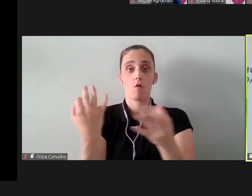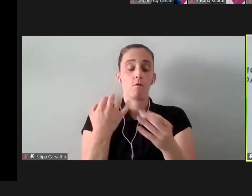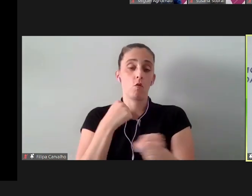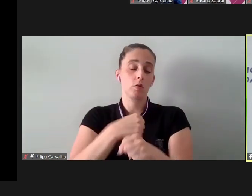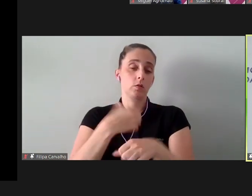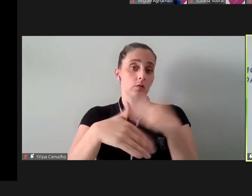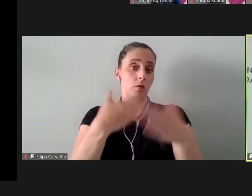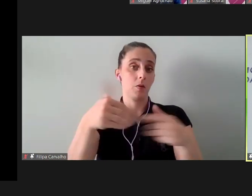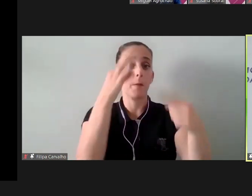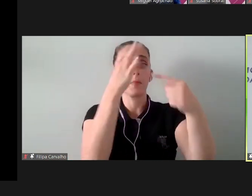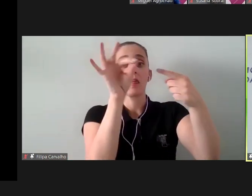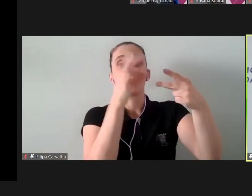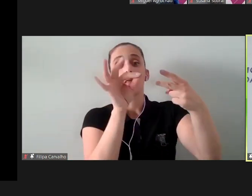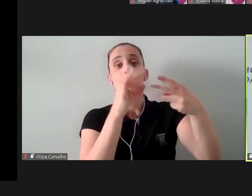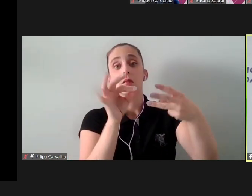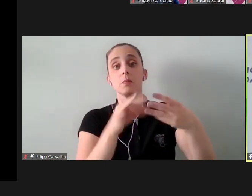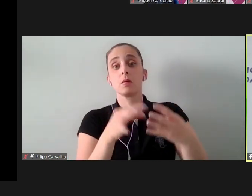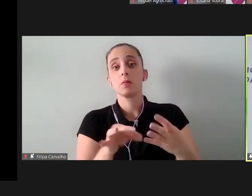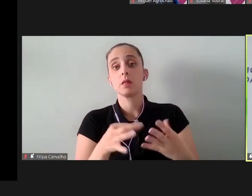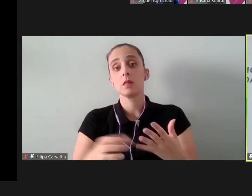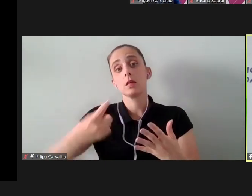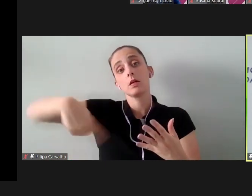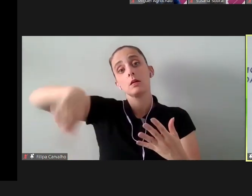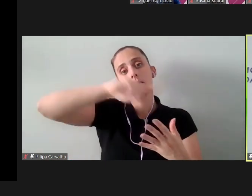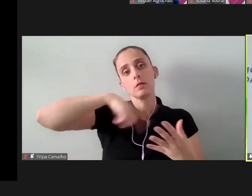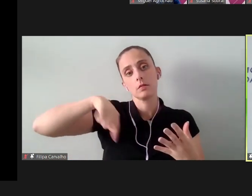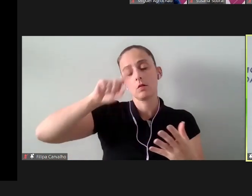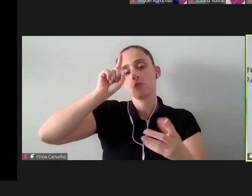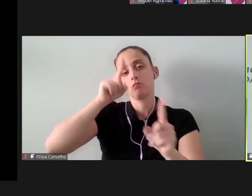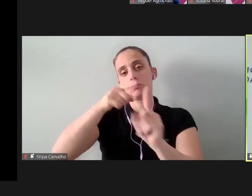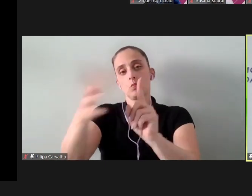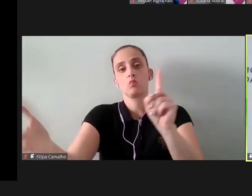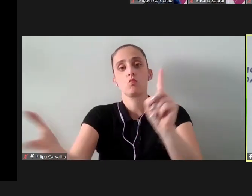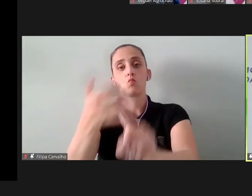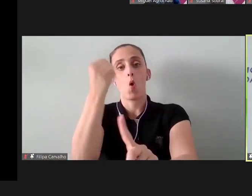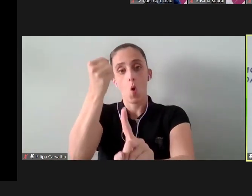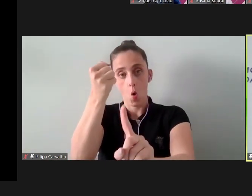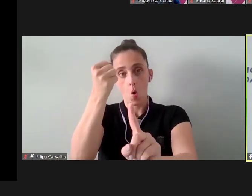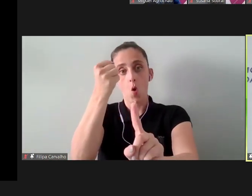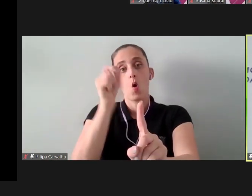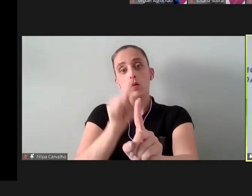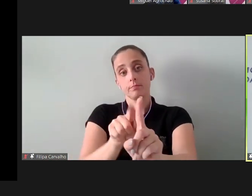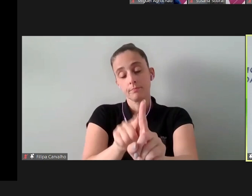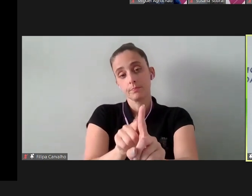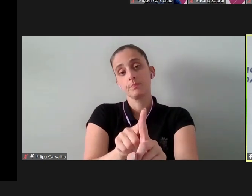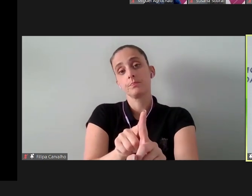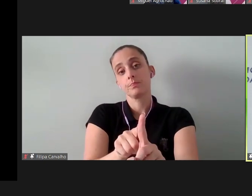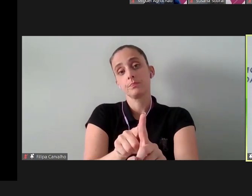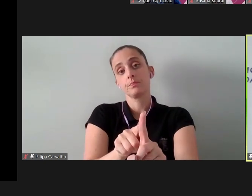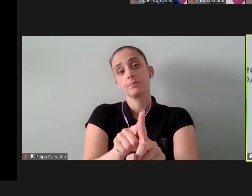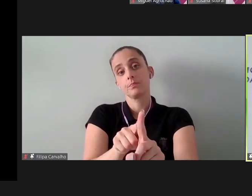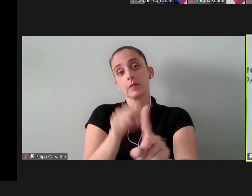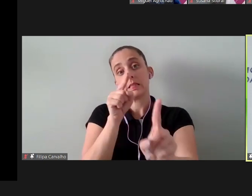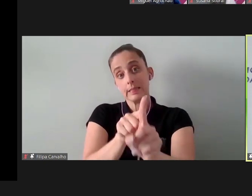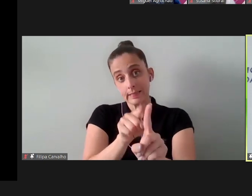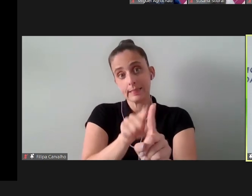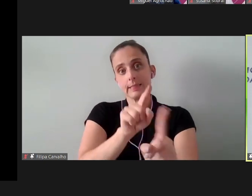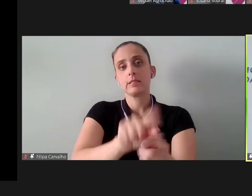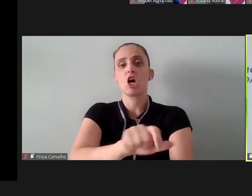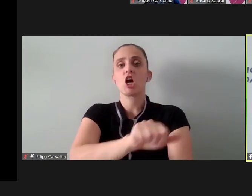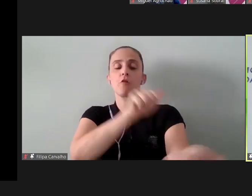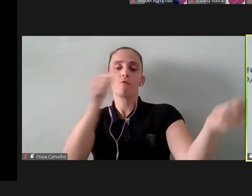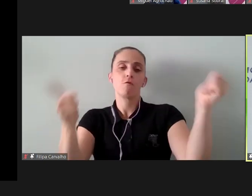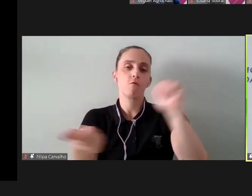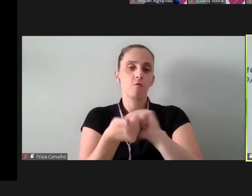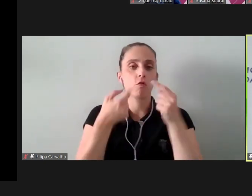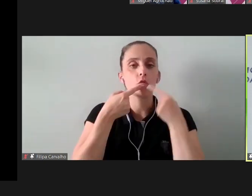medidas, conseguir, né, atingir este objetivo, que é, como eu já disse, de reformulação e retoma